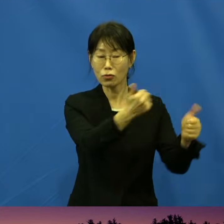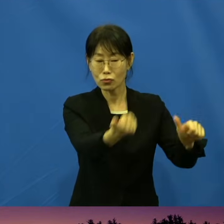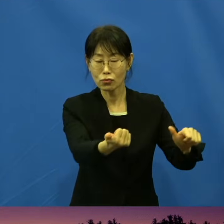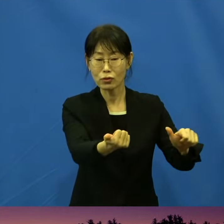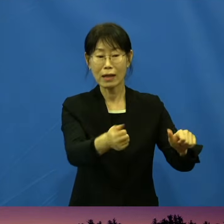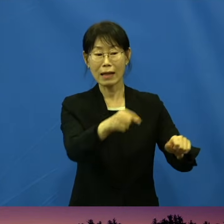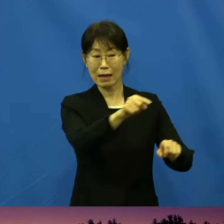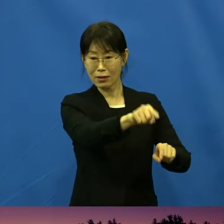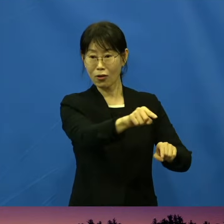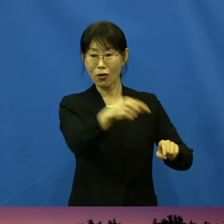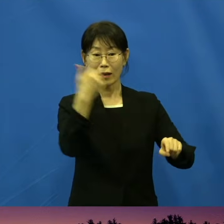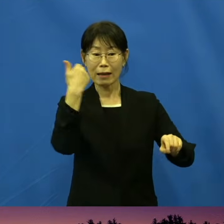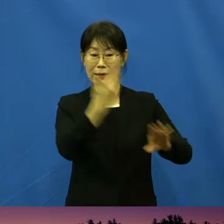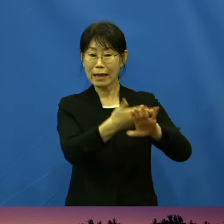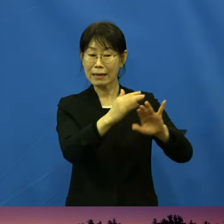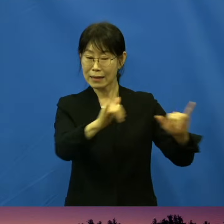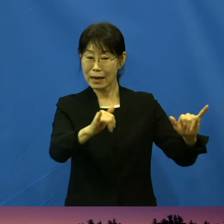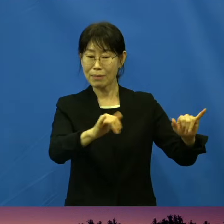이 내가는 누구죠?